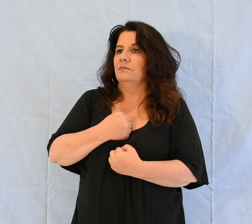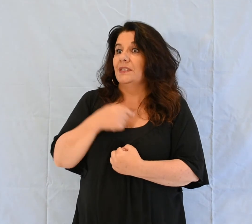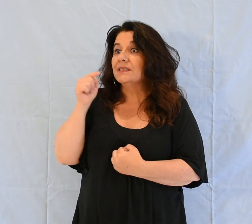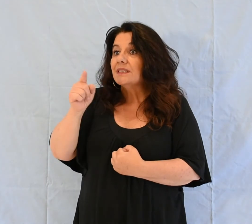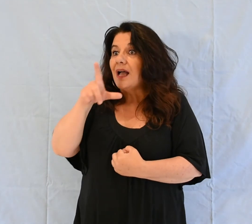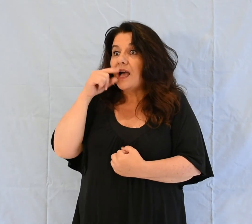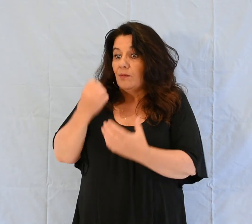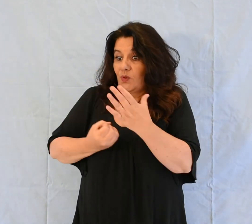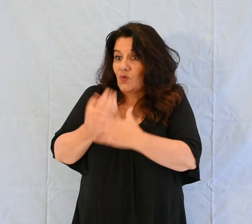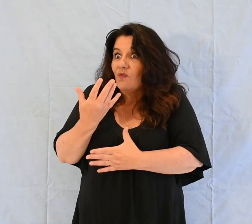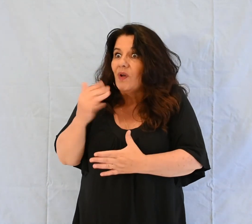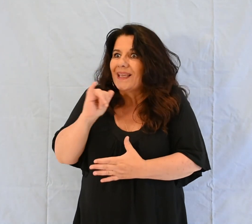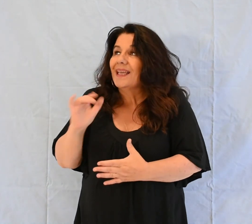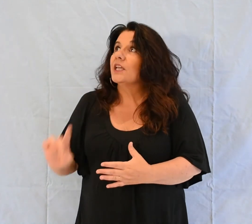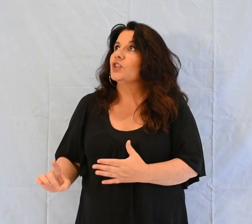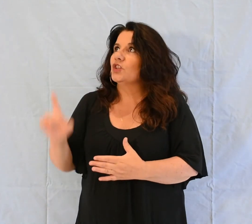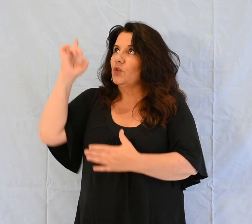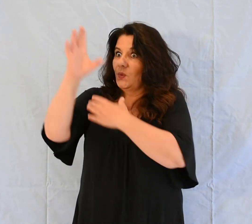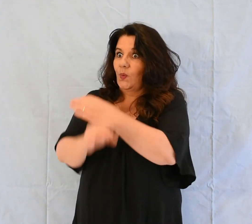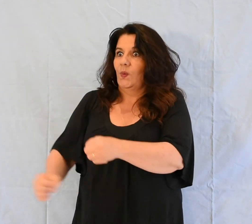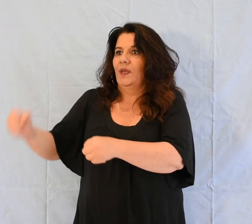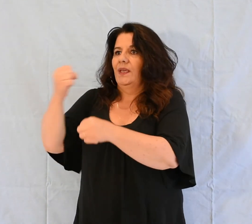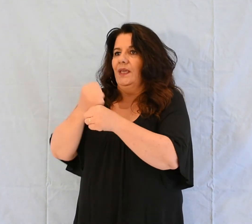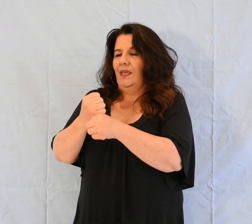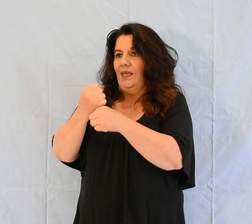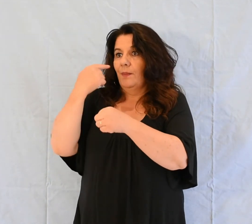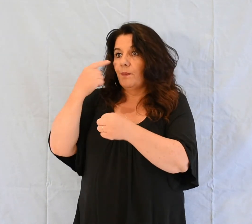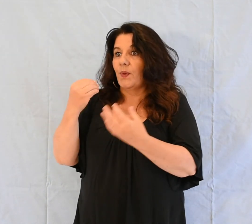selon Dieu, dans la justice et la sainte conformité à la vérité.